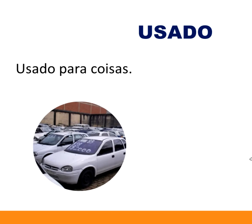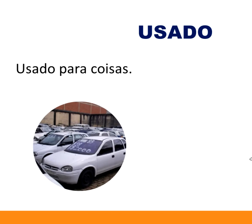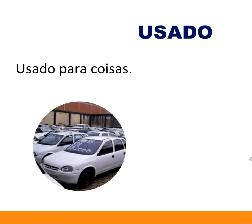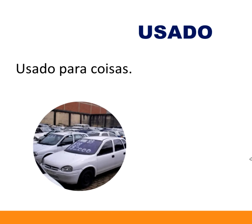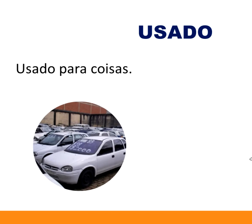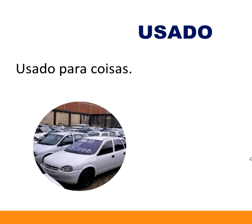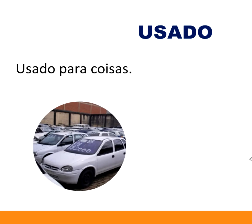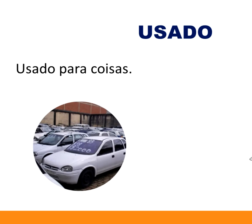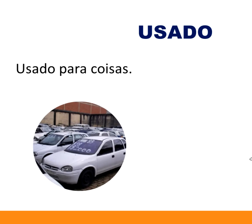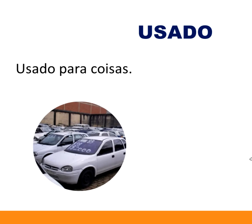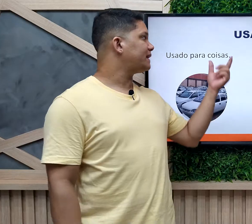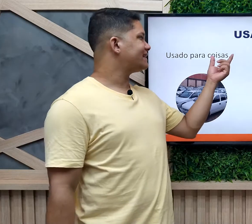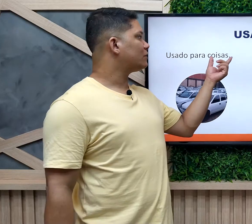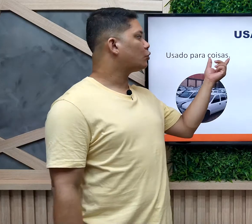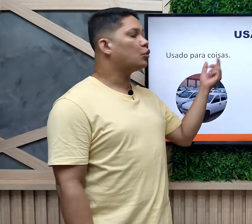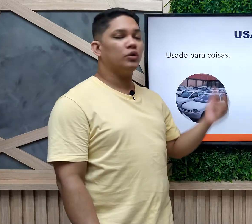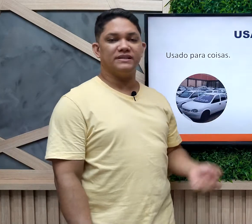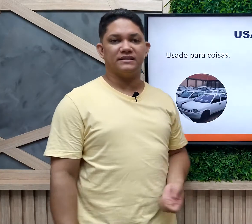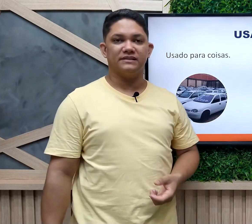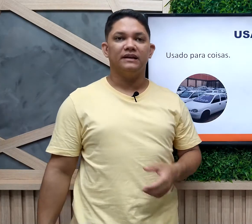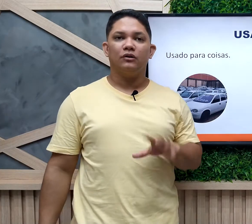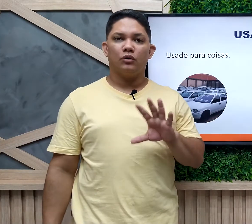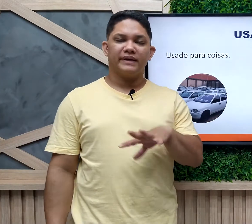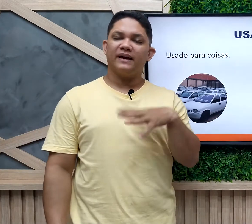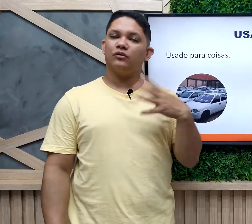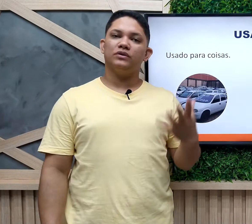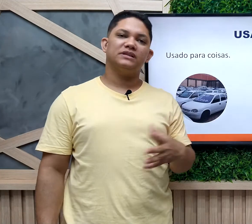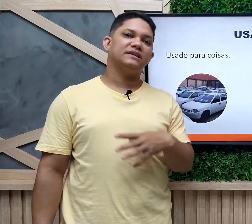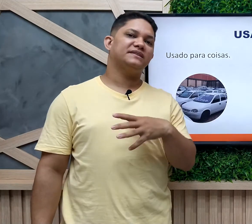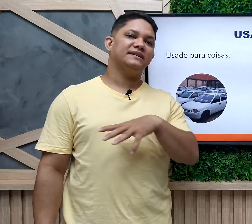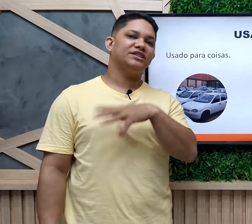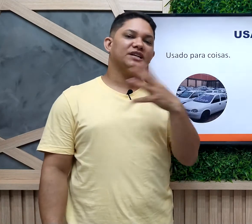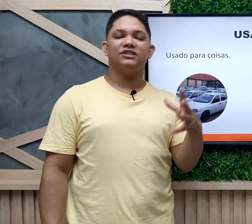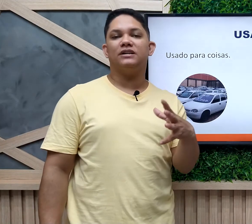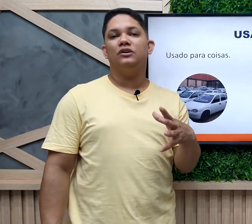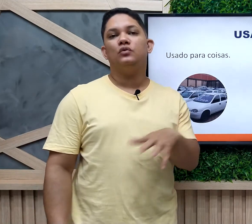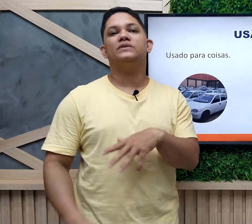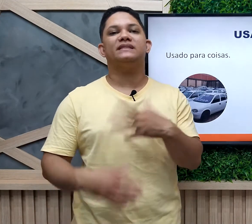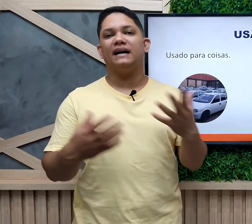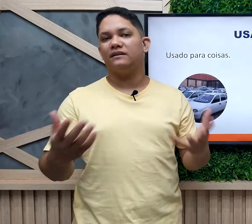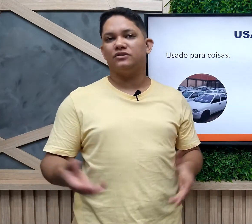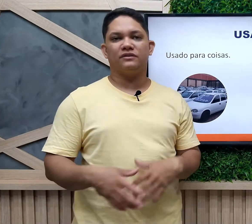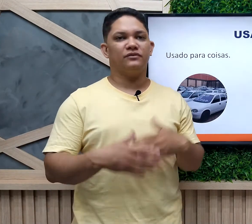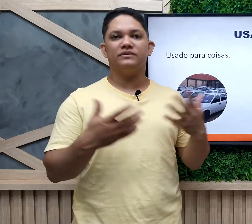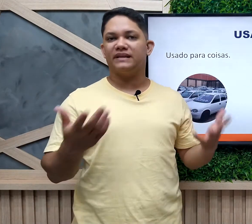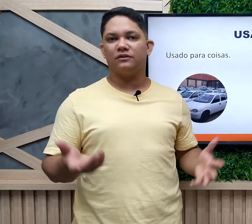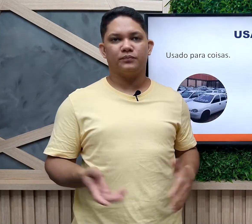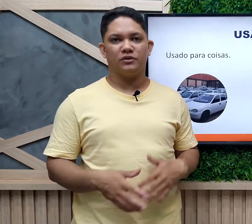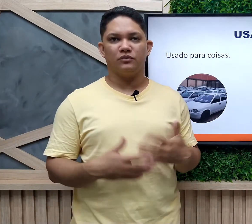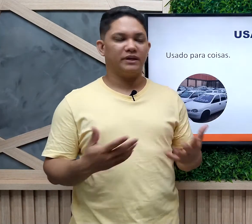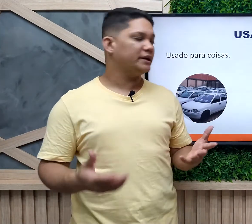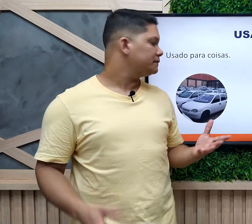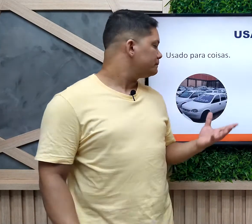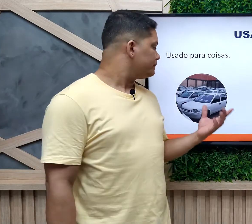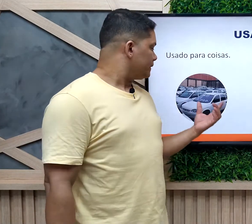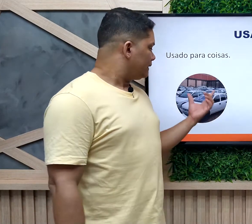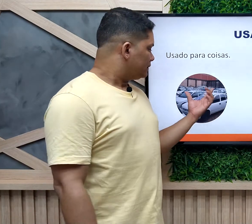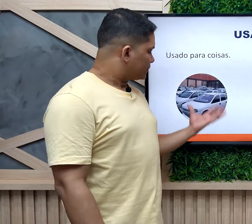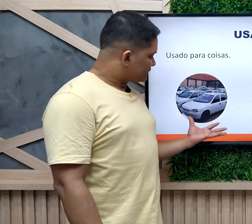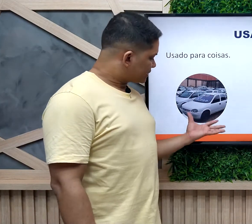utilizado exclusivamente para coisas, qualquer coisa que esteja usado, que já foi usado por alguém. No caso aqui a gente